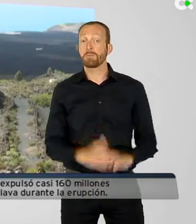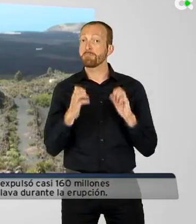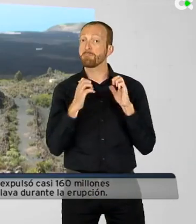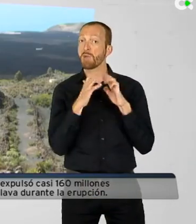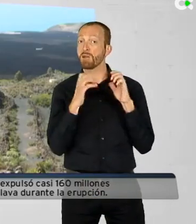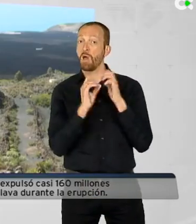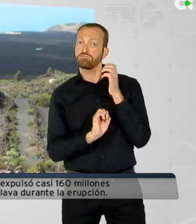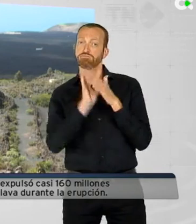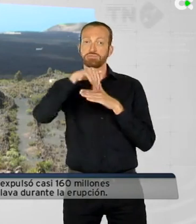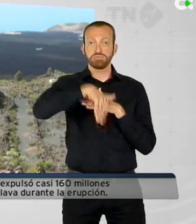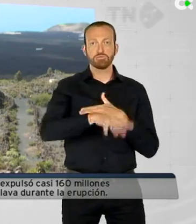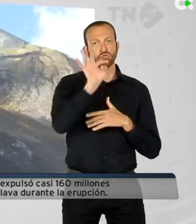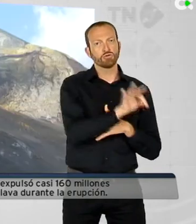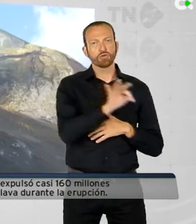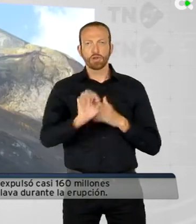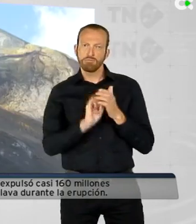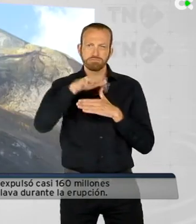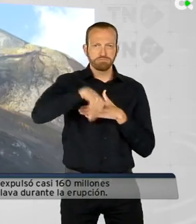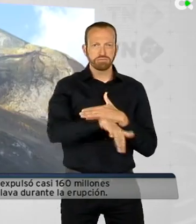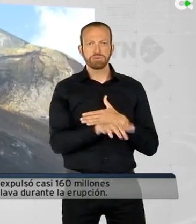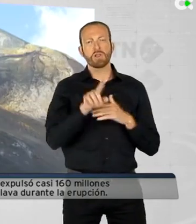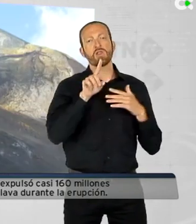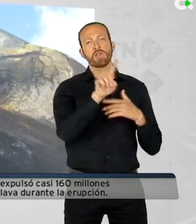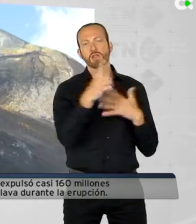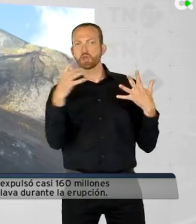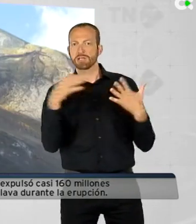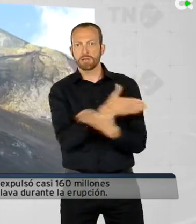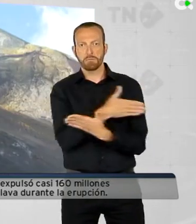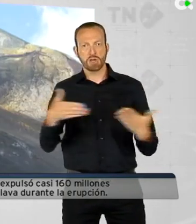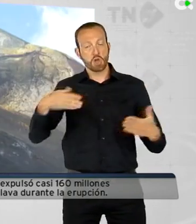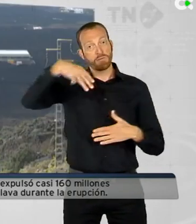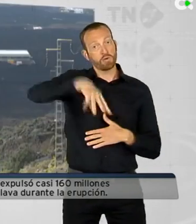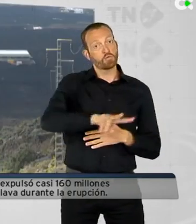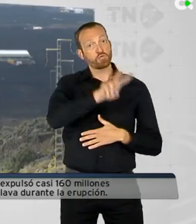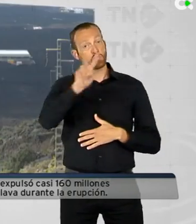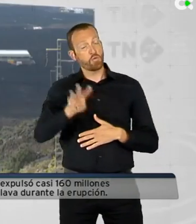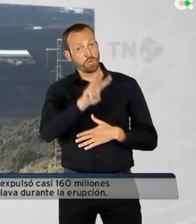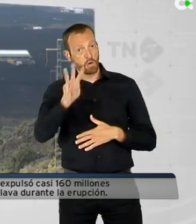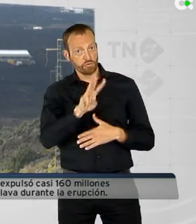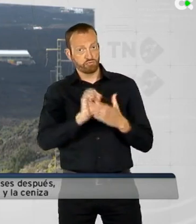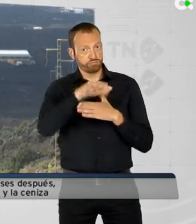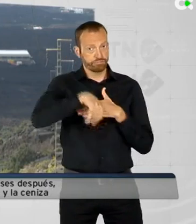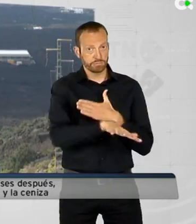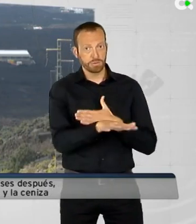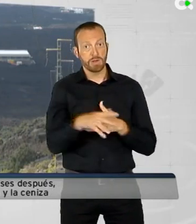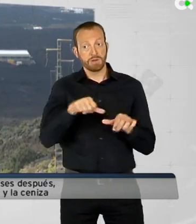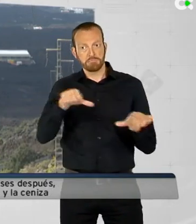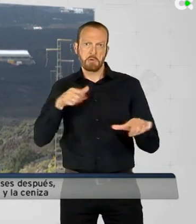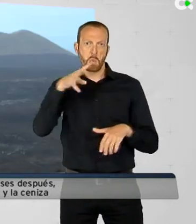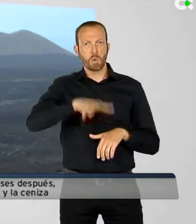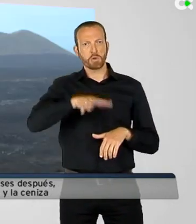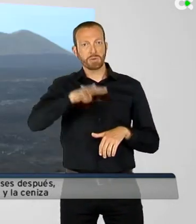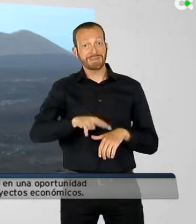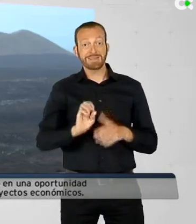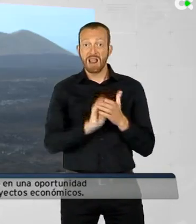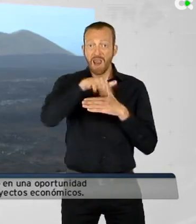El volcán de La Palma expulsó casi 160 millones de metros cúbicos de lava durante la erupción. 4 meses después, esta lava